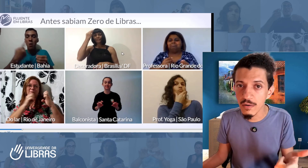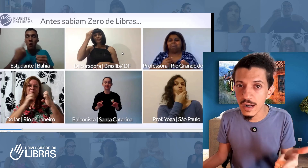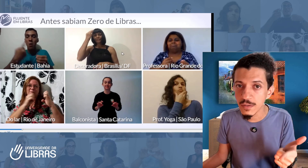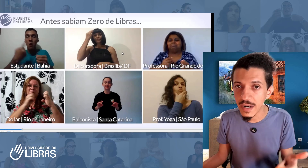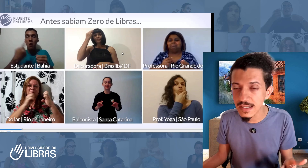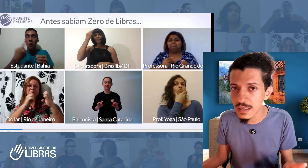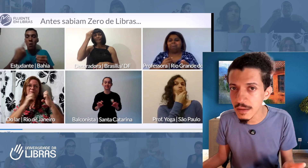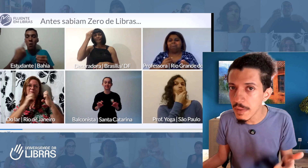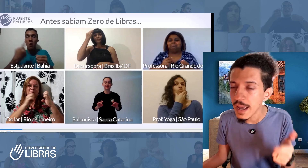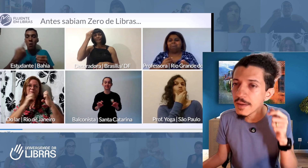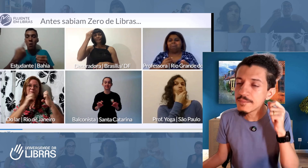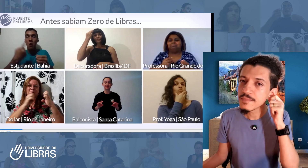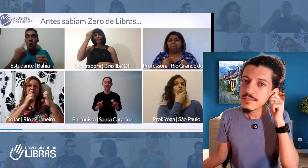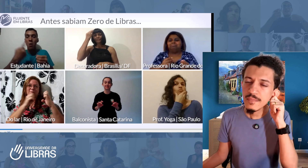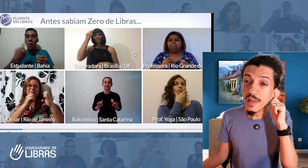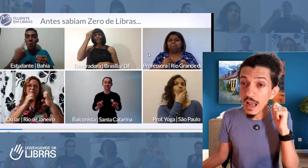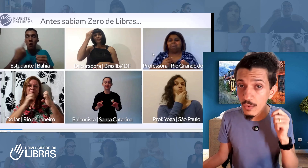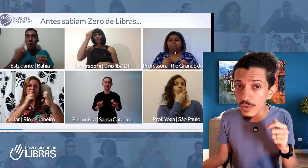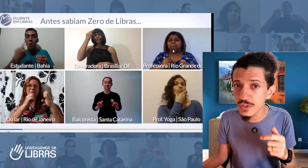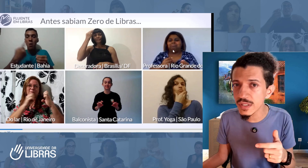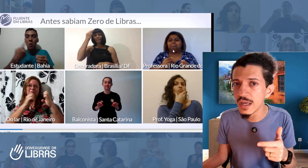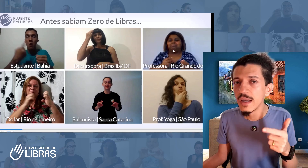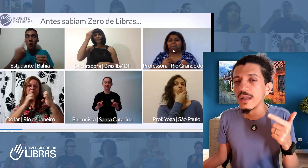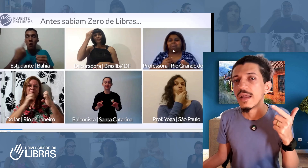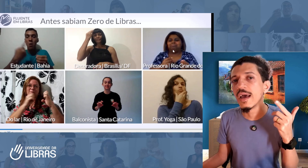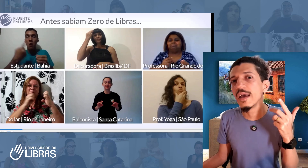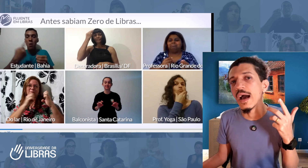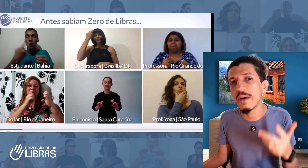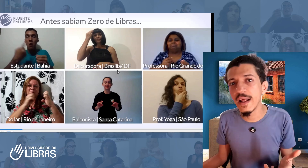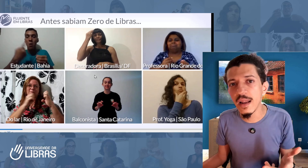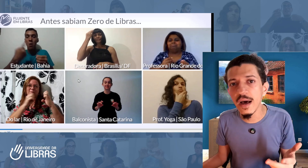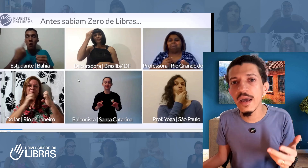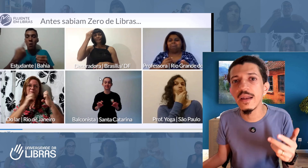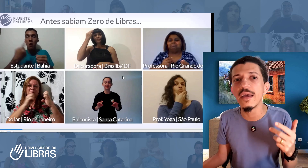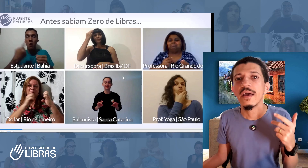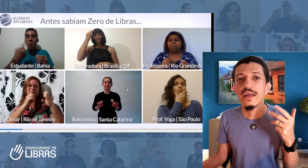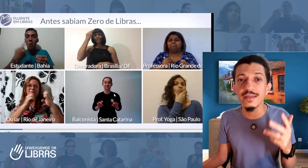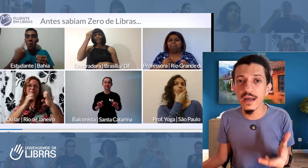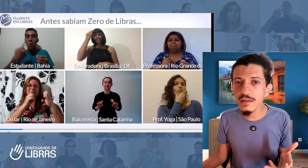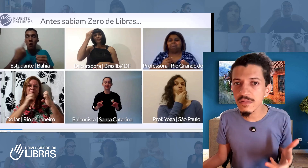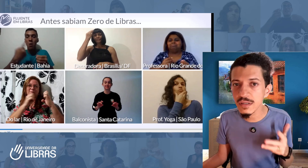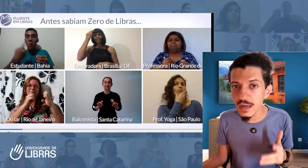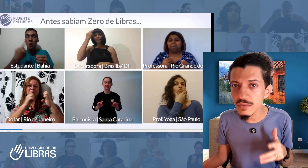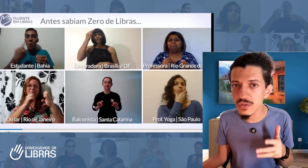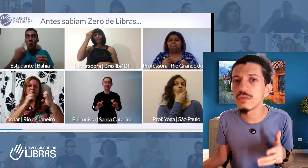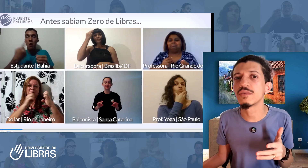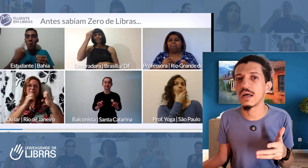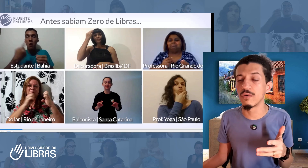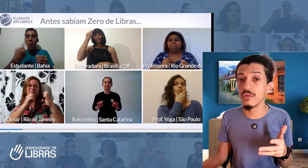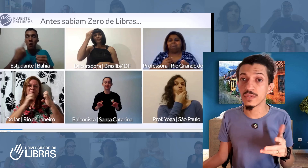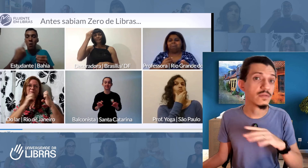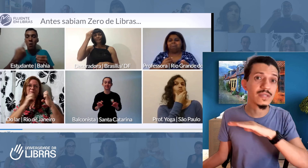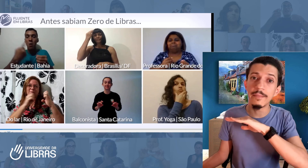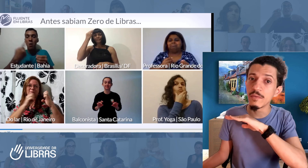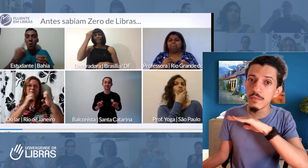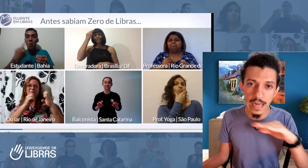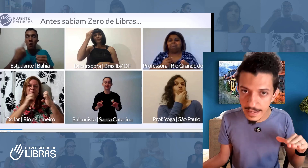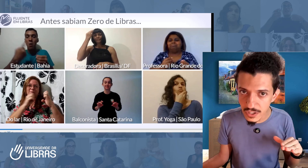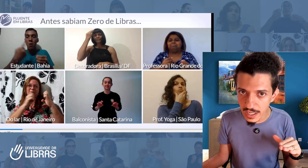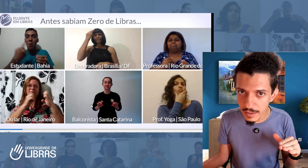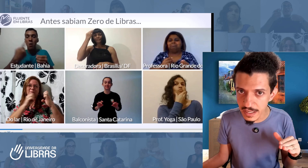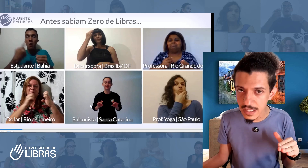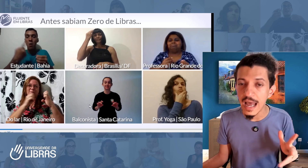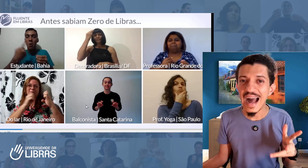nossa aluna lá de Brasília também, a Lourdes, tem a Marilane e tantos outros alunos que não sabiam